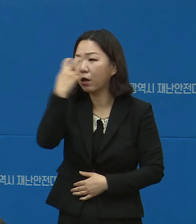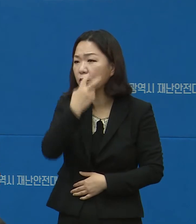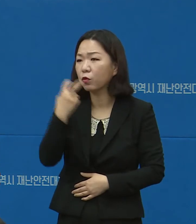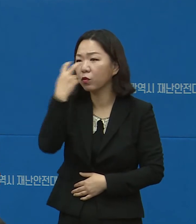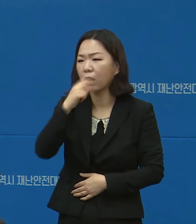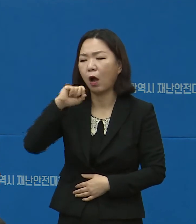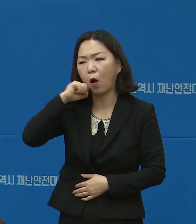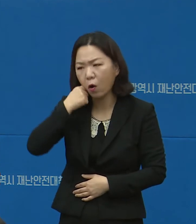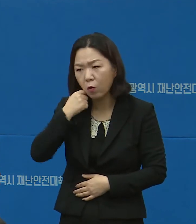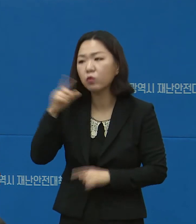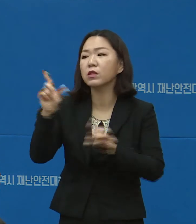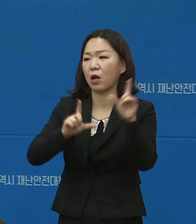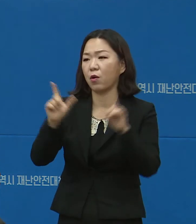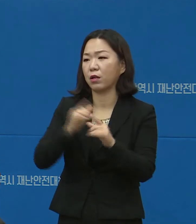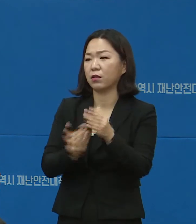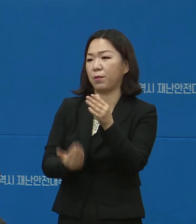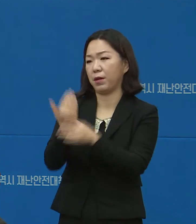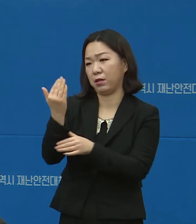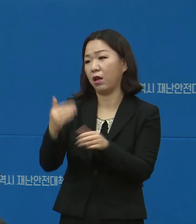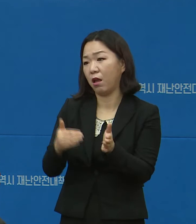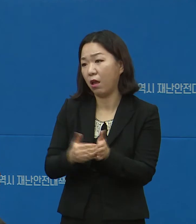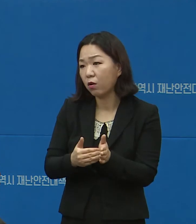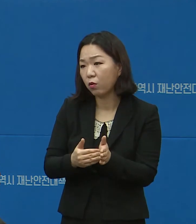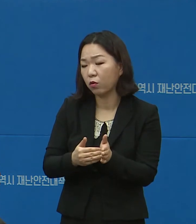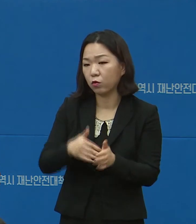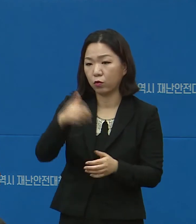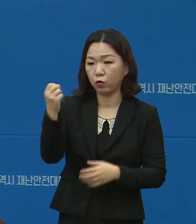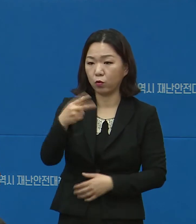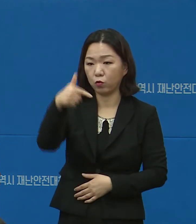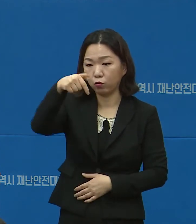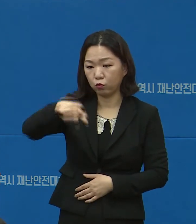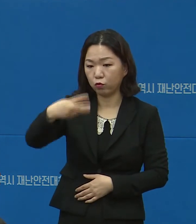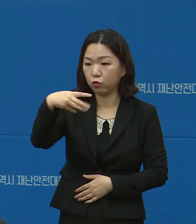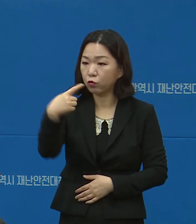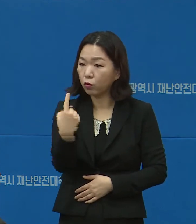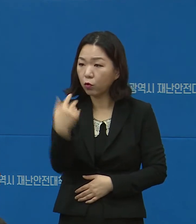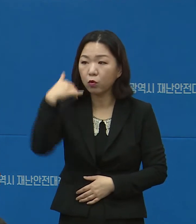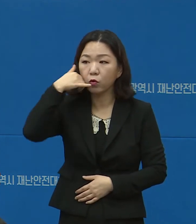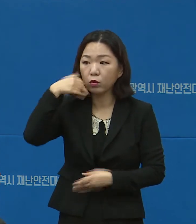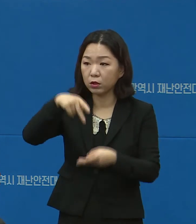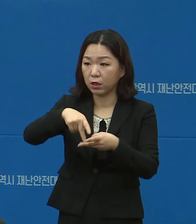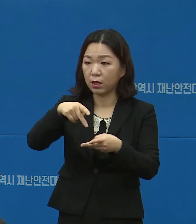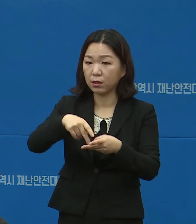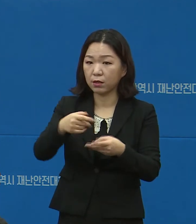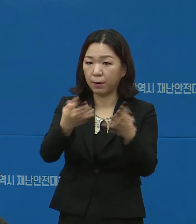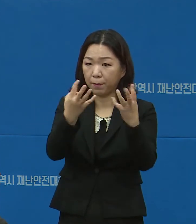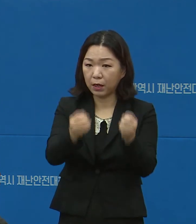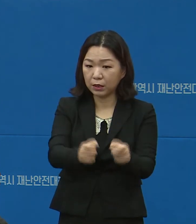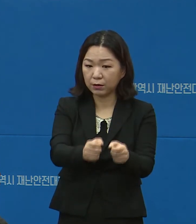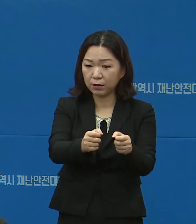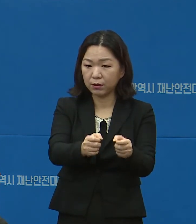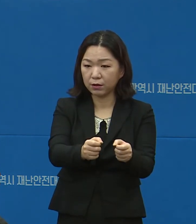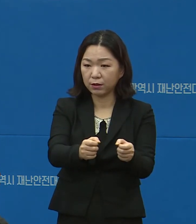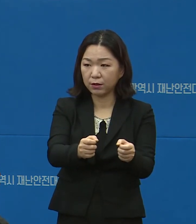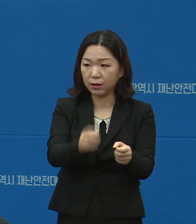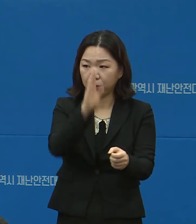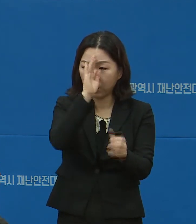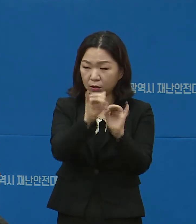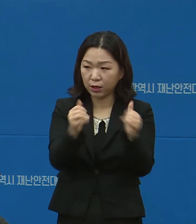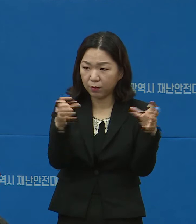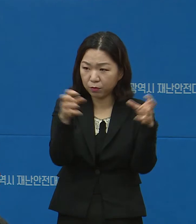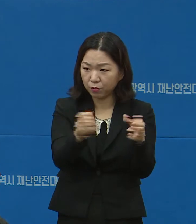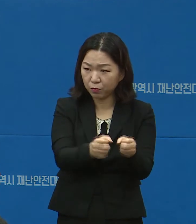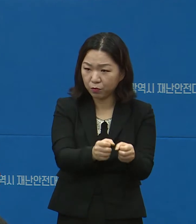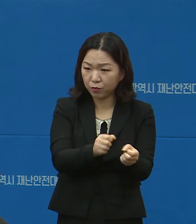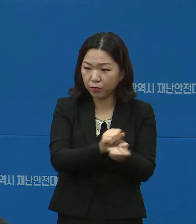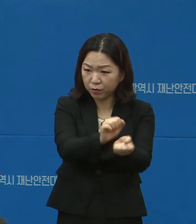상황에서 이루어졌고 또 구로에서 콜센터에 대규모 확진자가 발생이 되면서